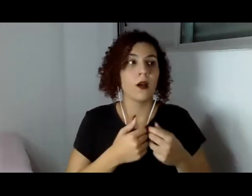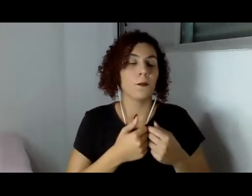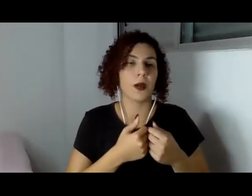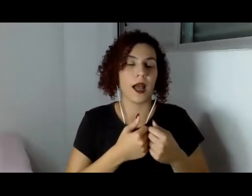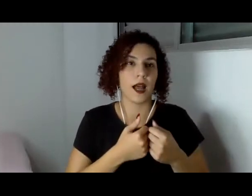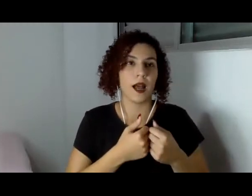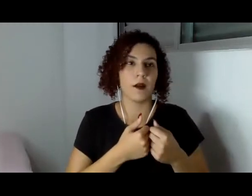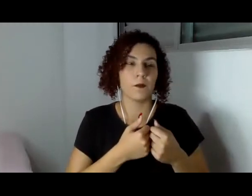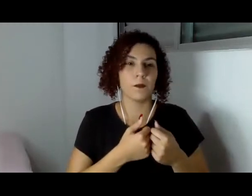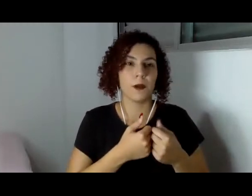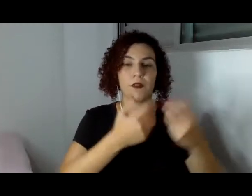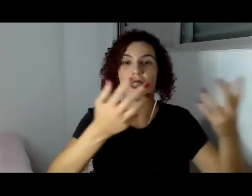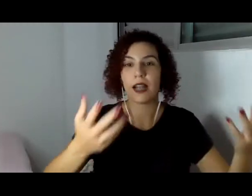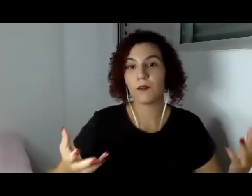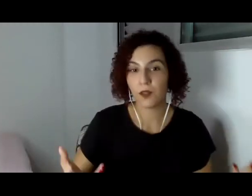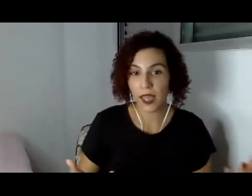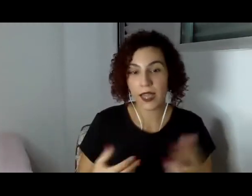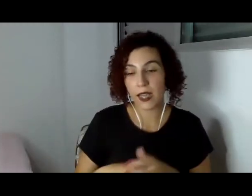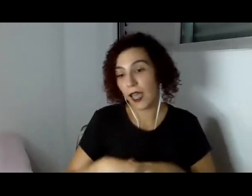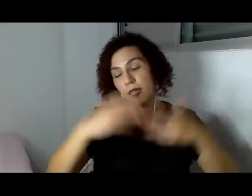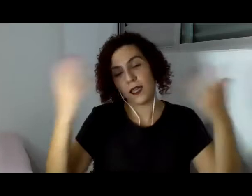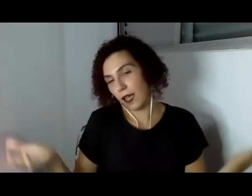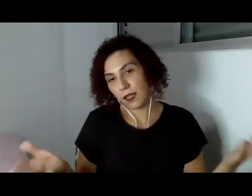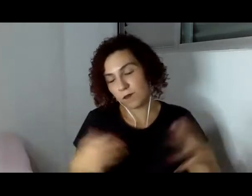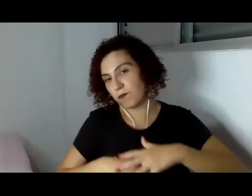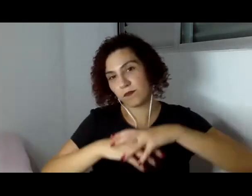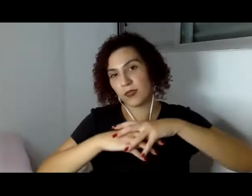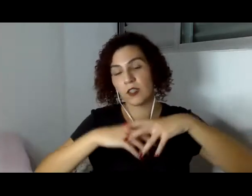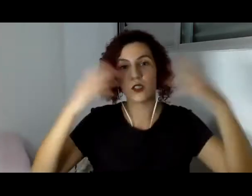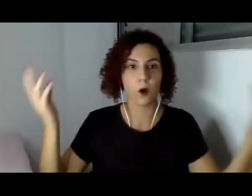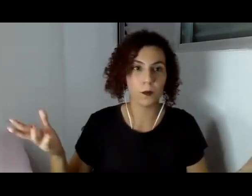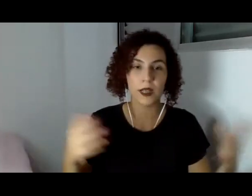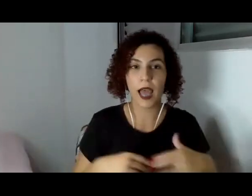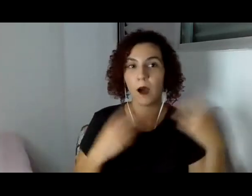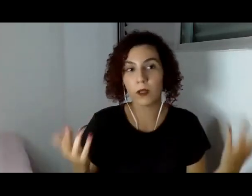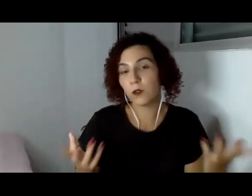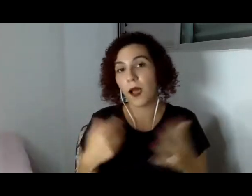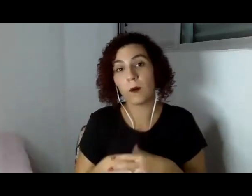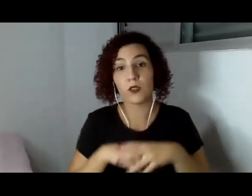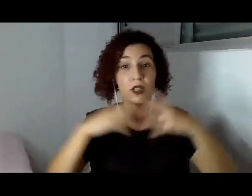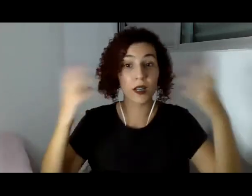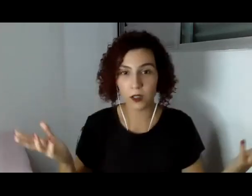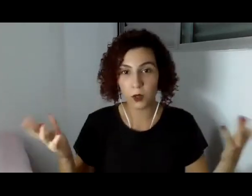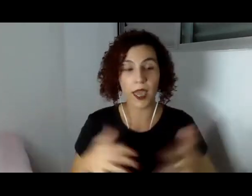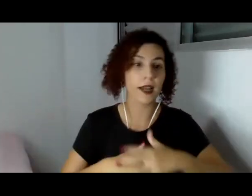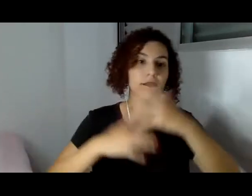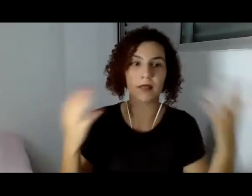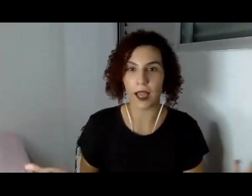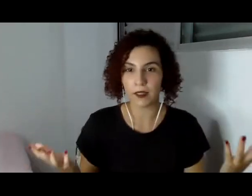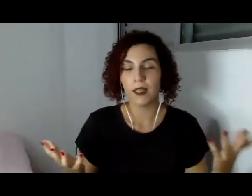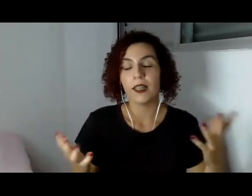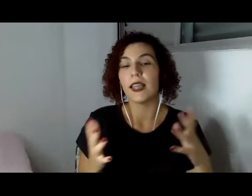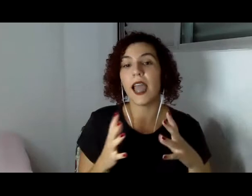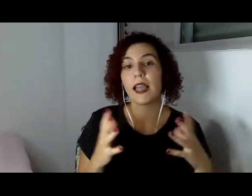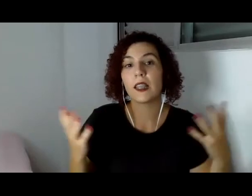queijo para vender na feira. E aí ela se descobre numa aula de canto e quer